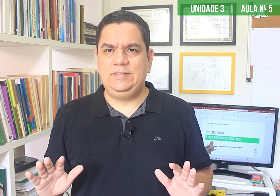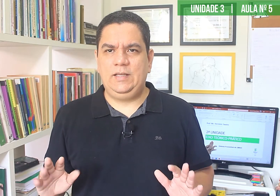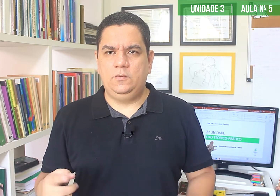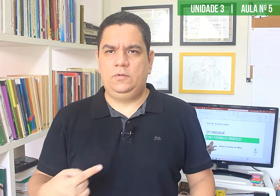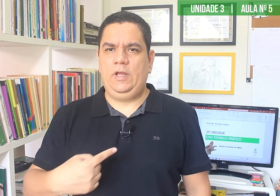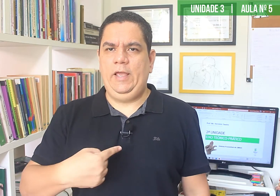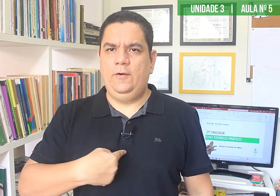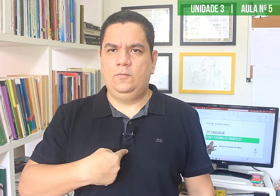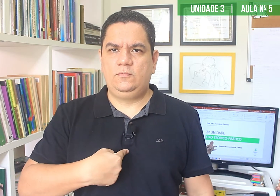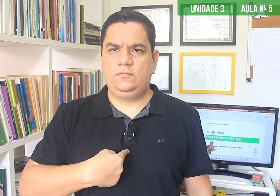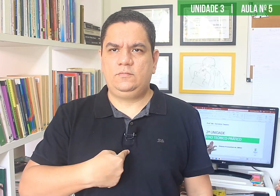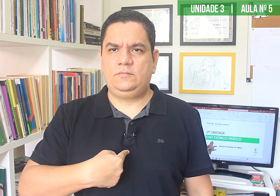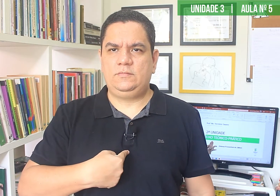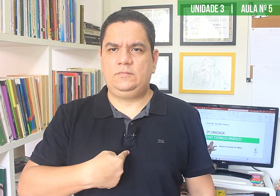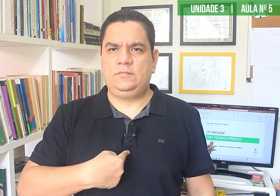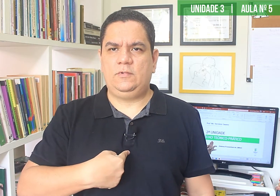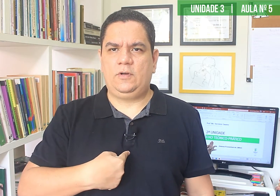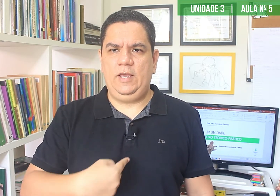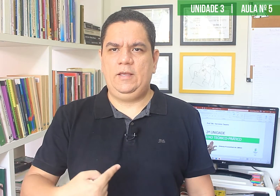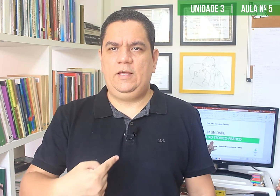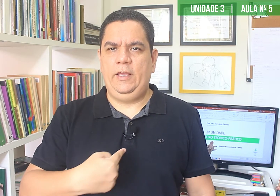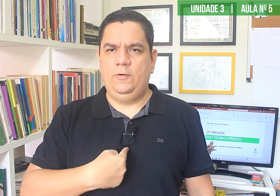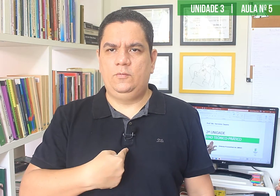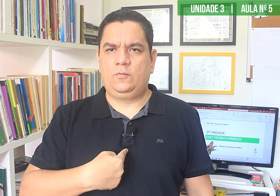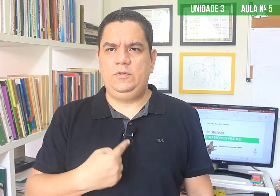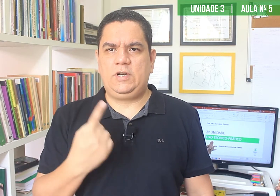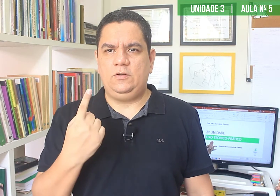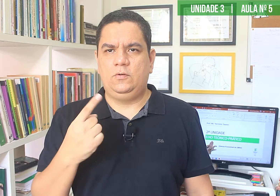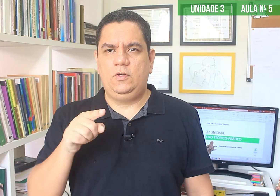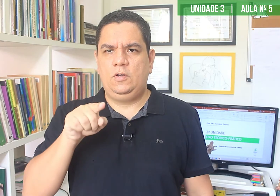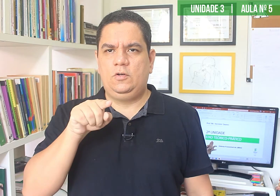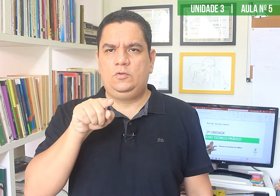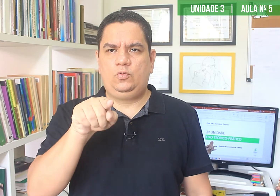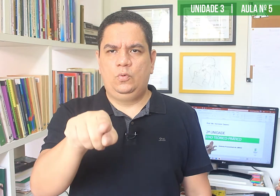eu. Ok? Eu, com indicador. Tu,